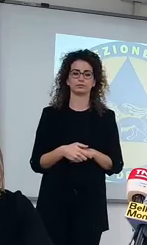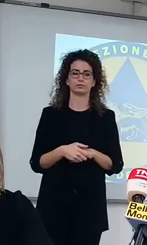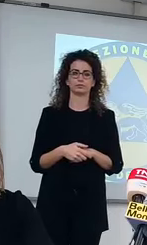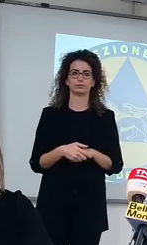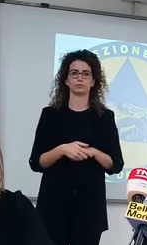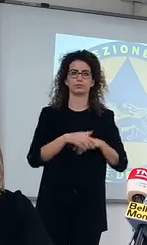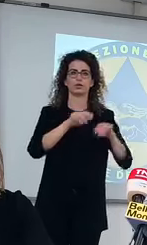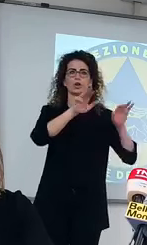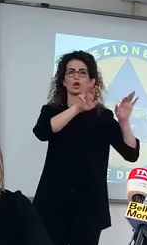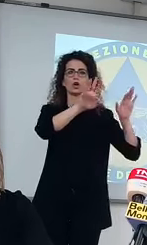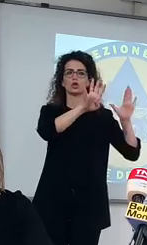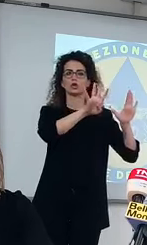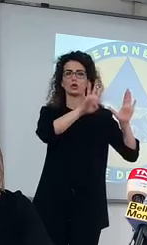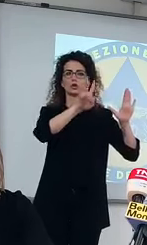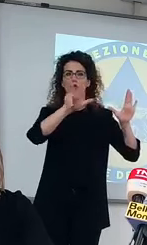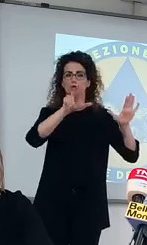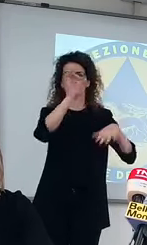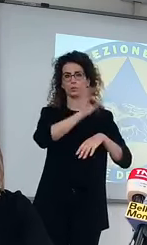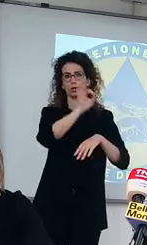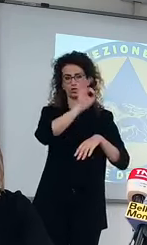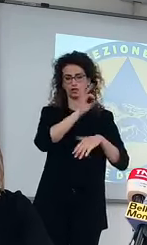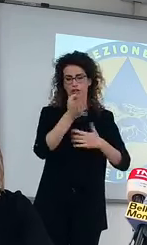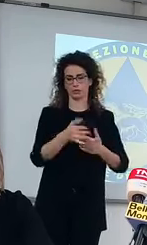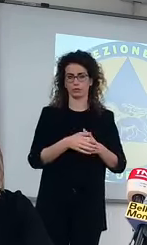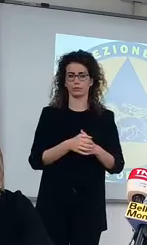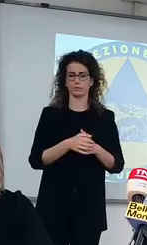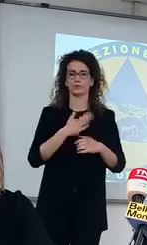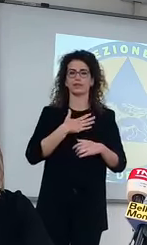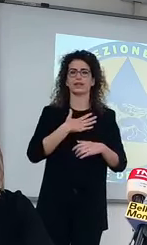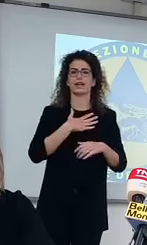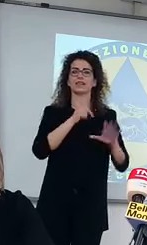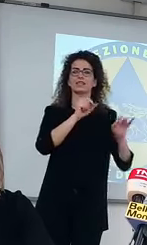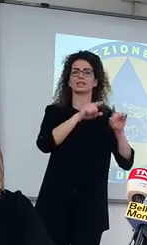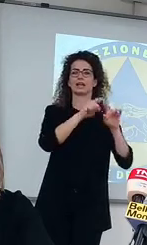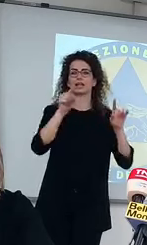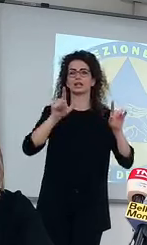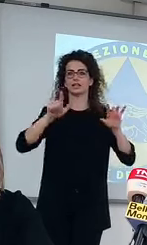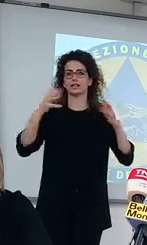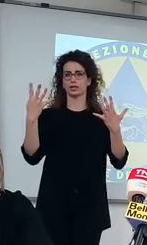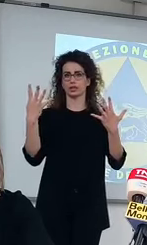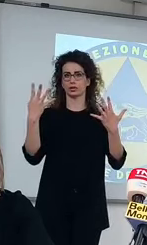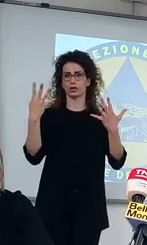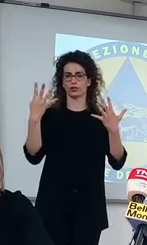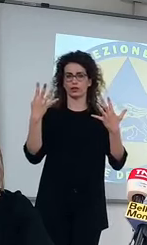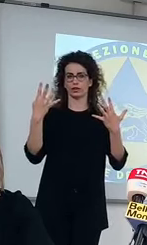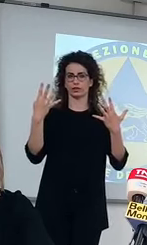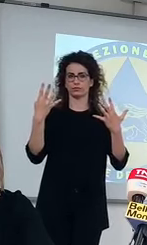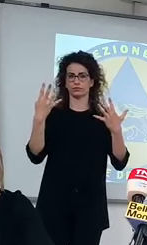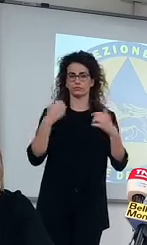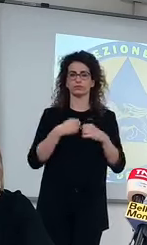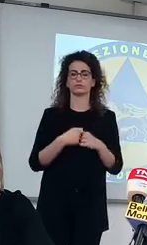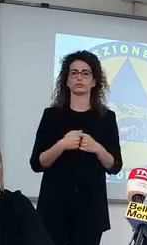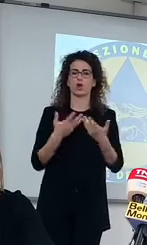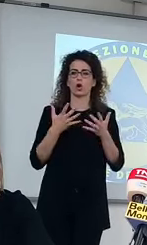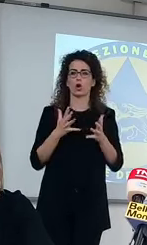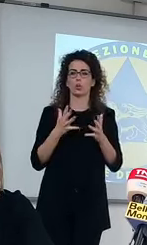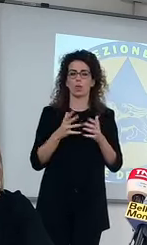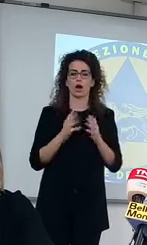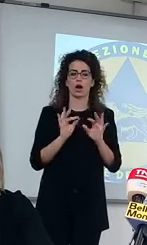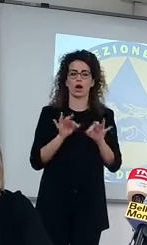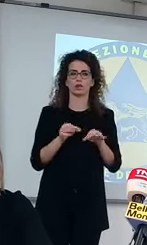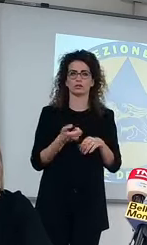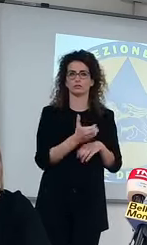Siamo al 98% praticamente. Dai 70 ai 79 anni siamo ormai arrivati